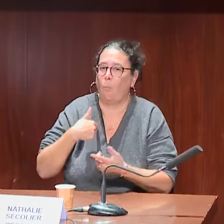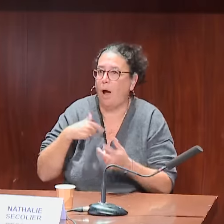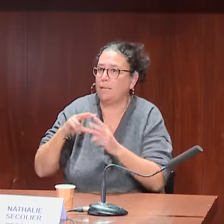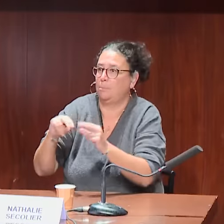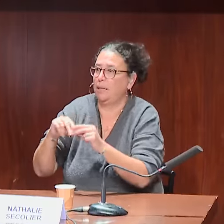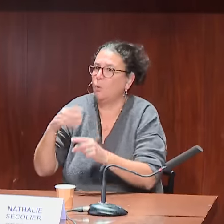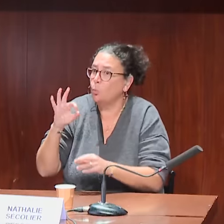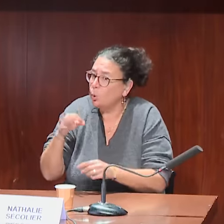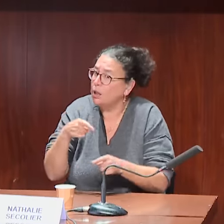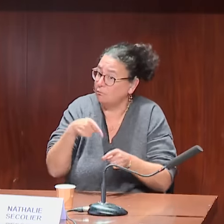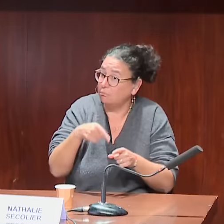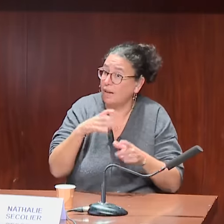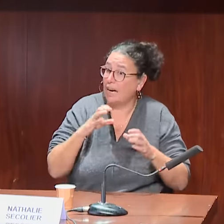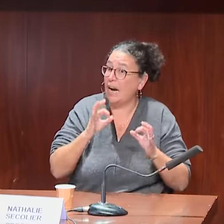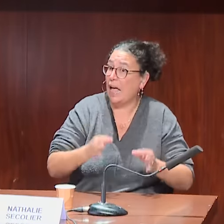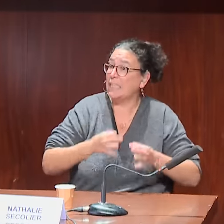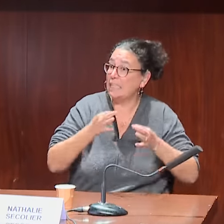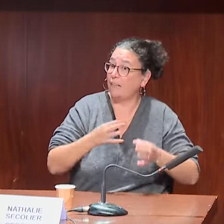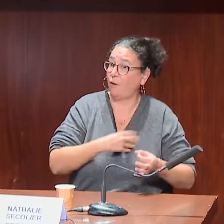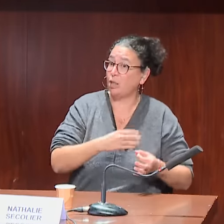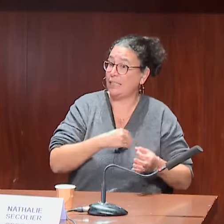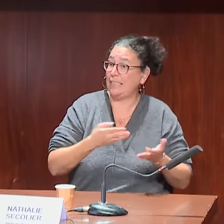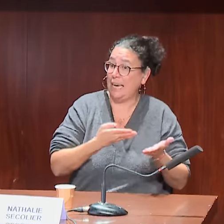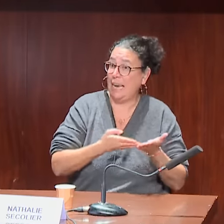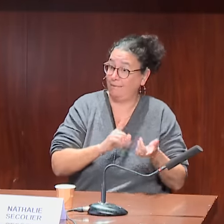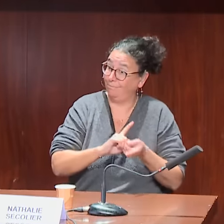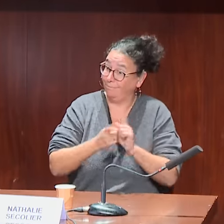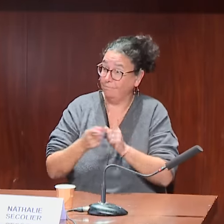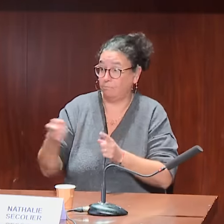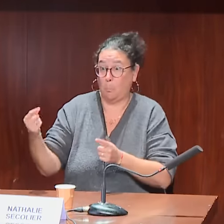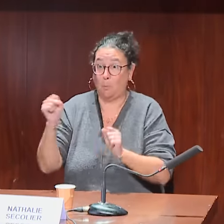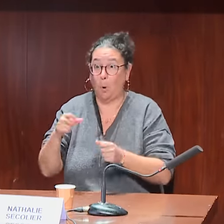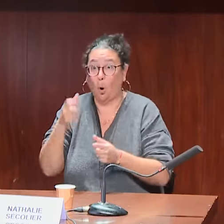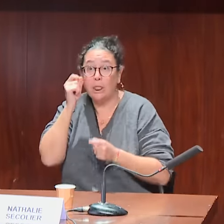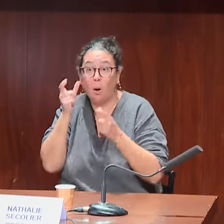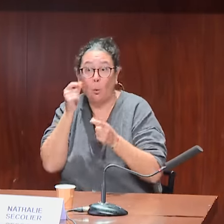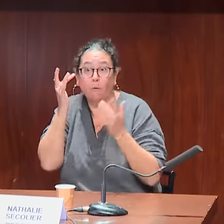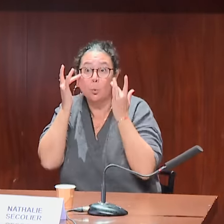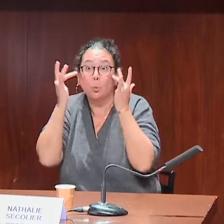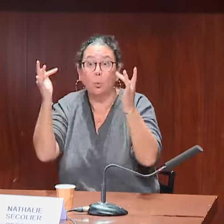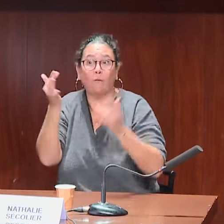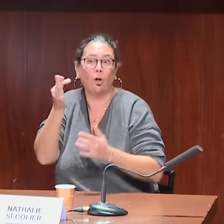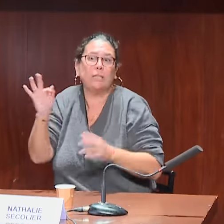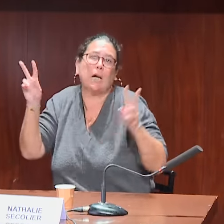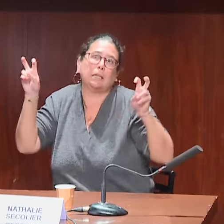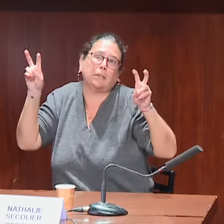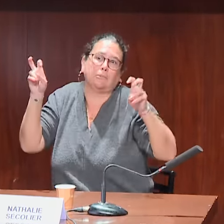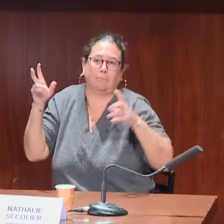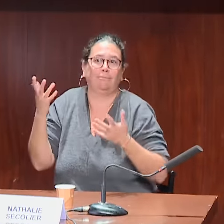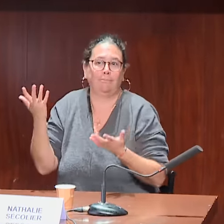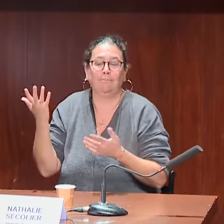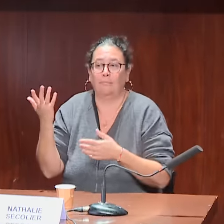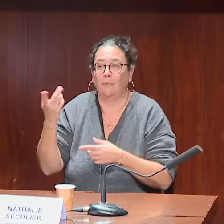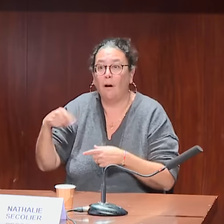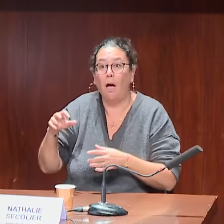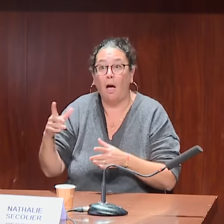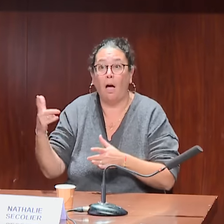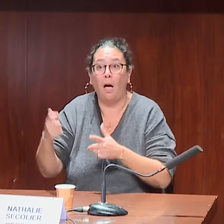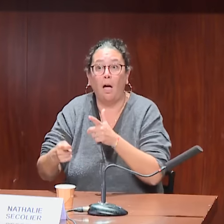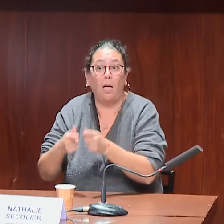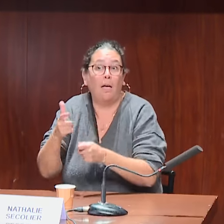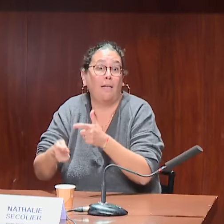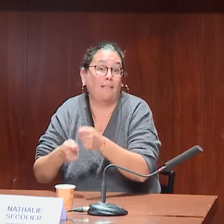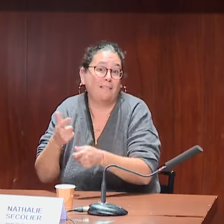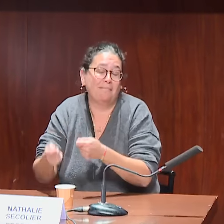plus en plus. Et moi, j'explique qu'effectivement, ce sont des classiques de la littérature française, mais que si on veut découvrir